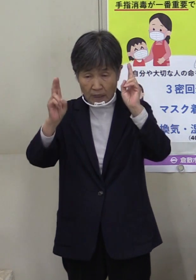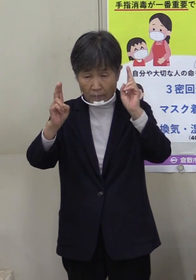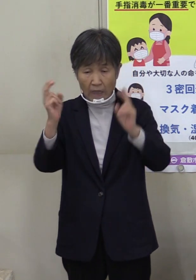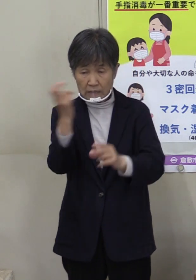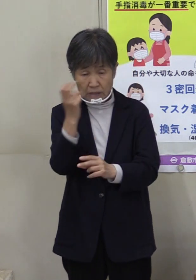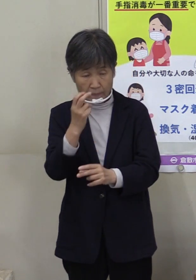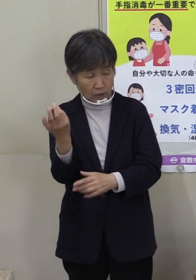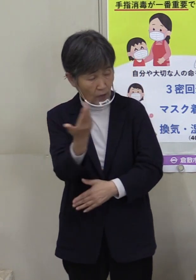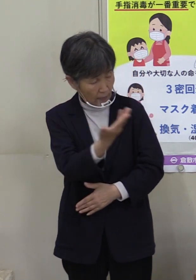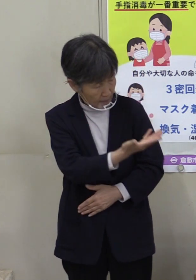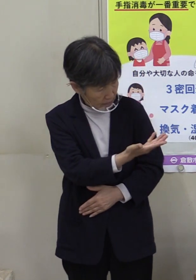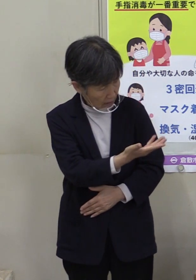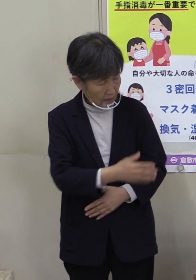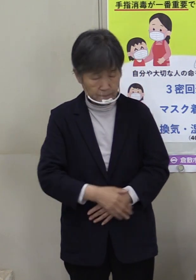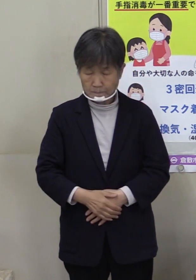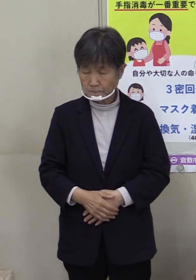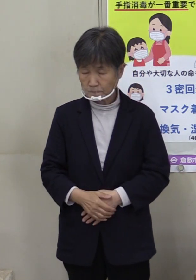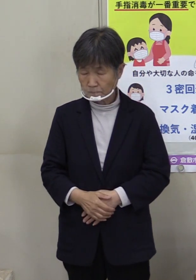それはですね、